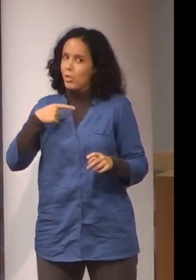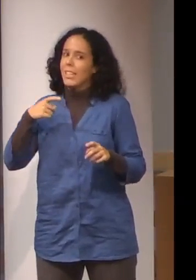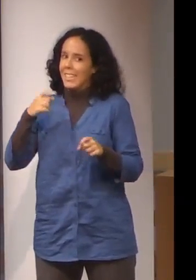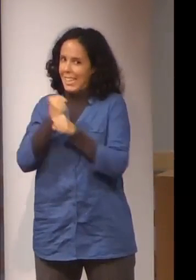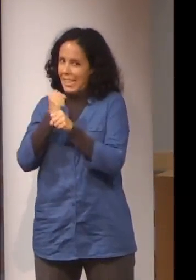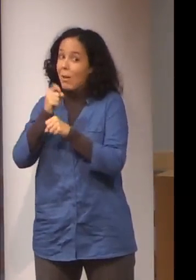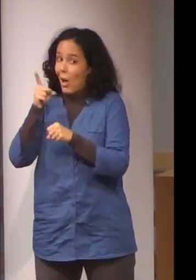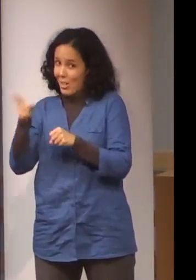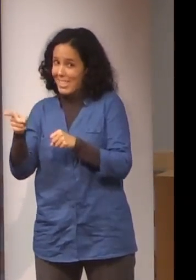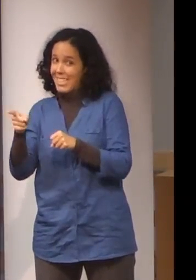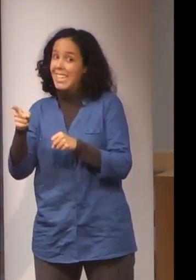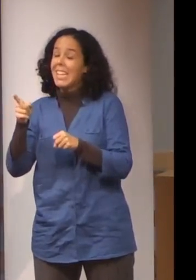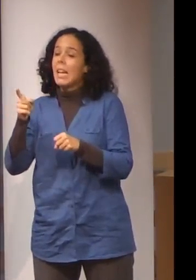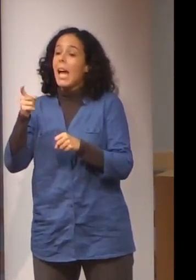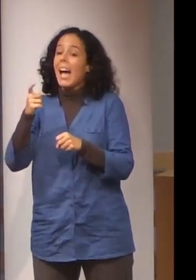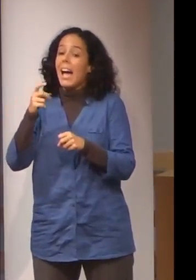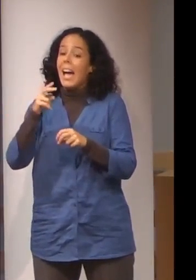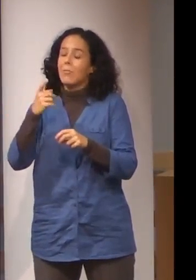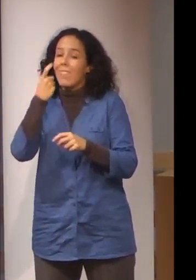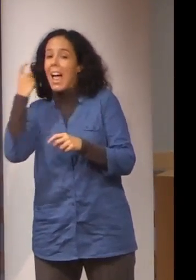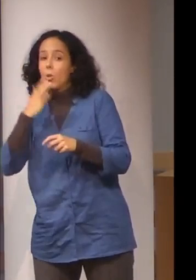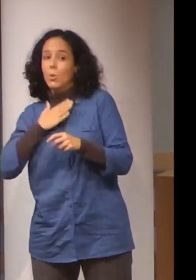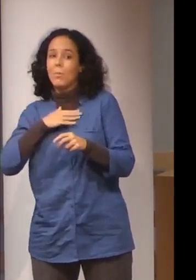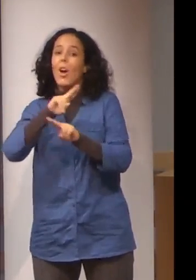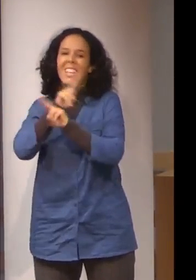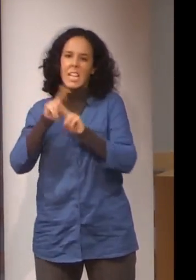Yo he sido profesora de inglés.